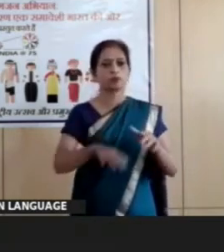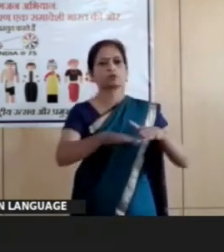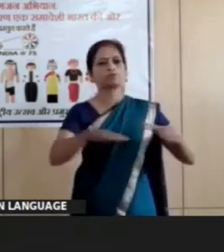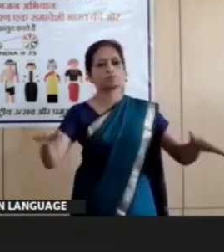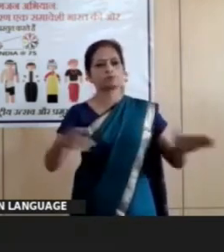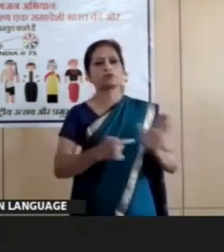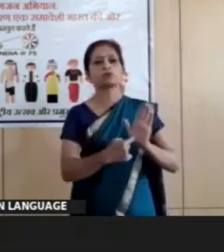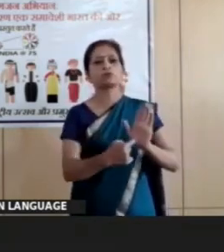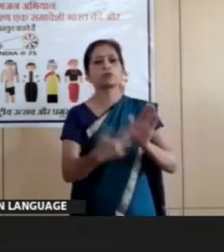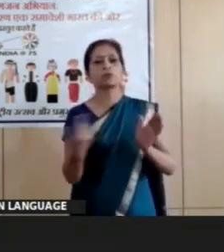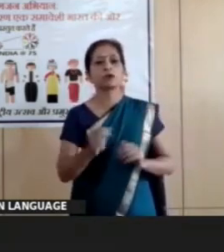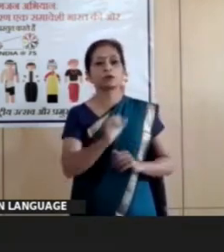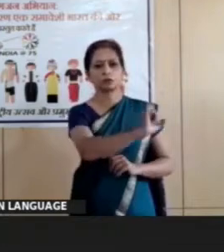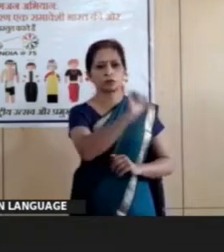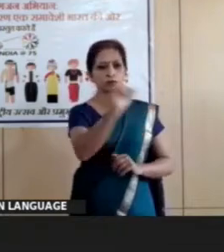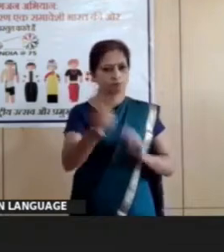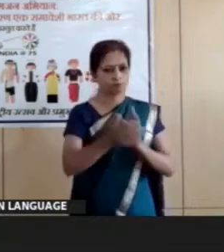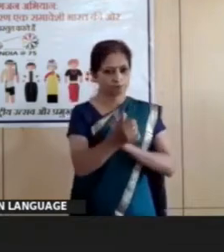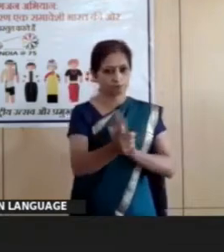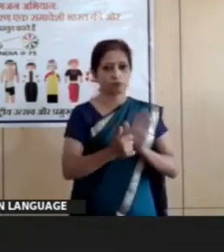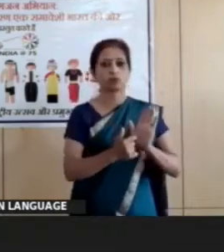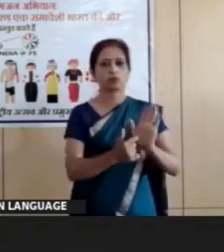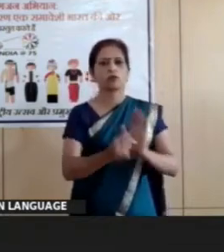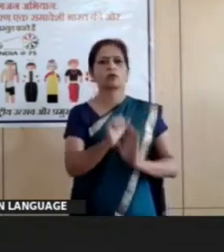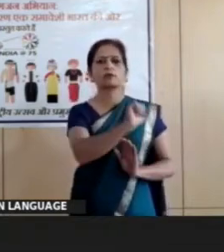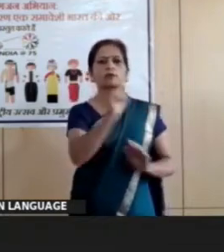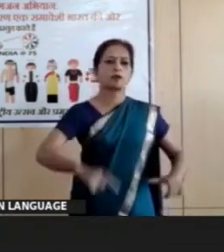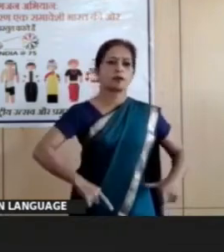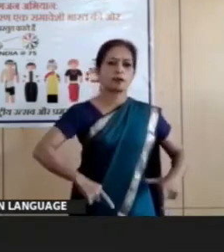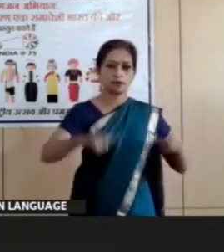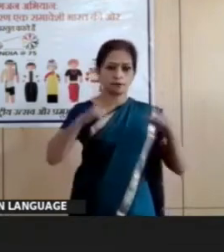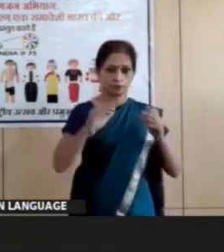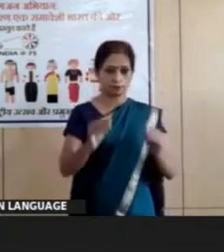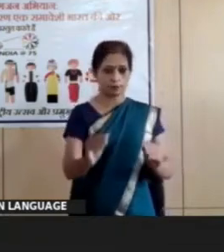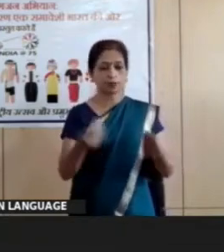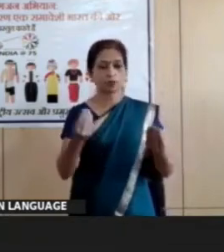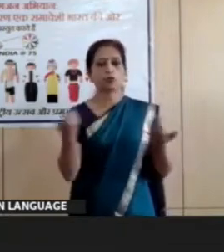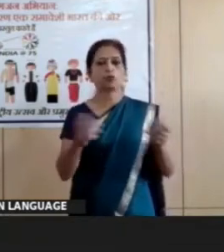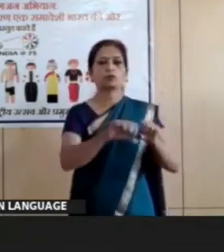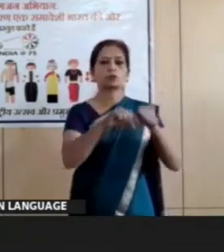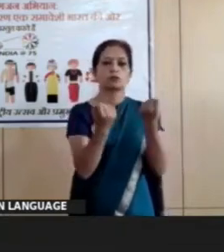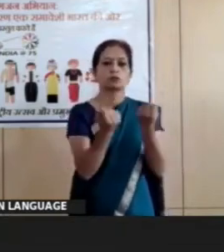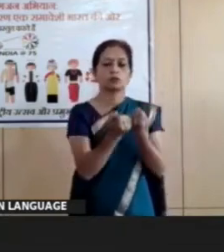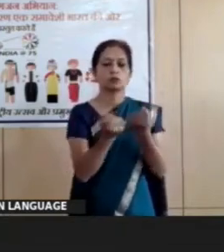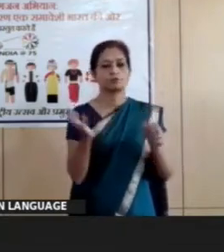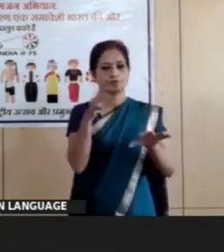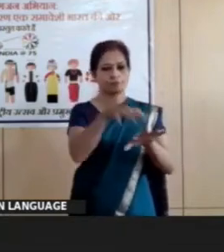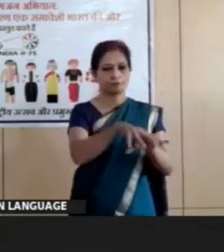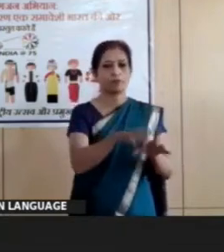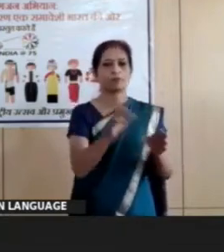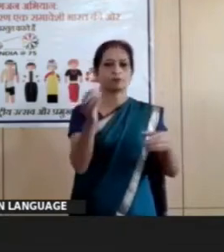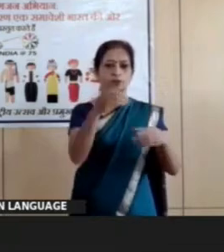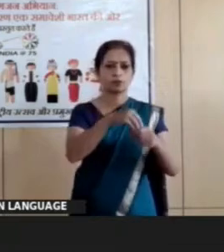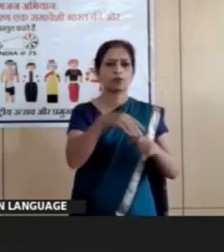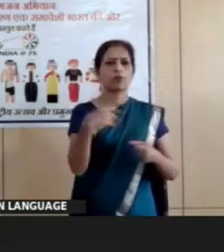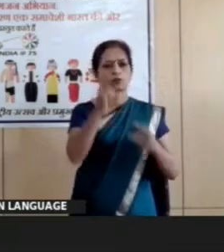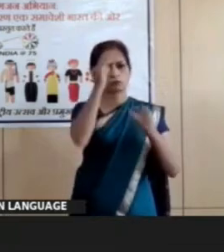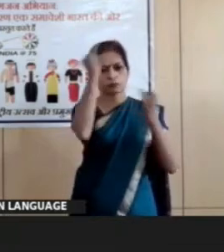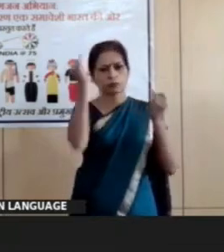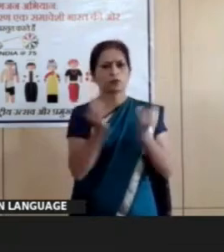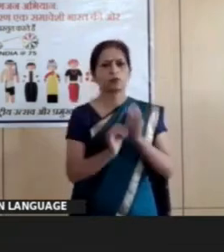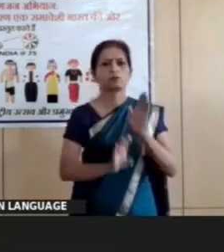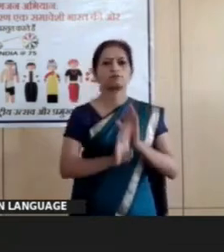करने जा रहा है जहां वे अपनी प्रतिभा का प्रदर्शन कर अपने जीवन को संवार सकें और समाज की मुख्य धारा से जुड़कर देश की